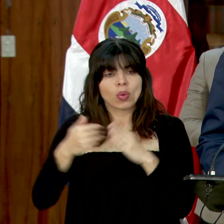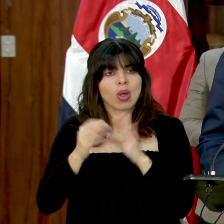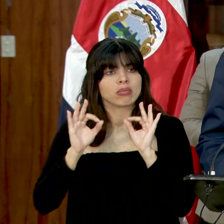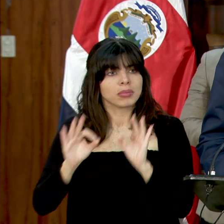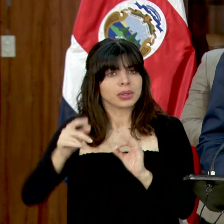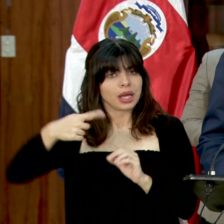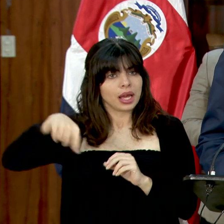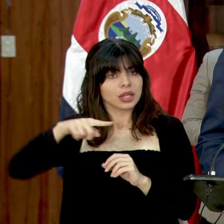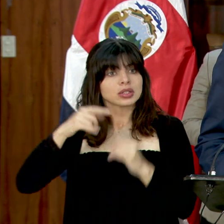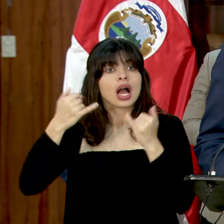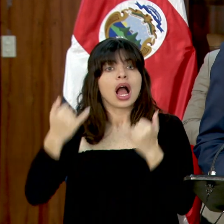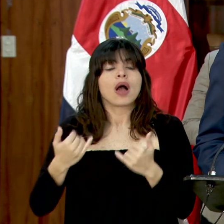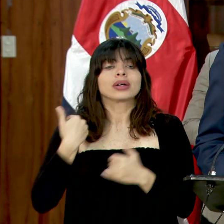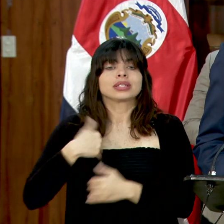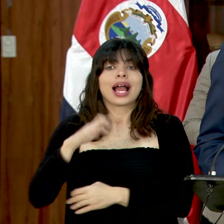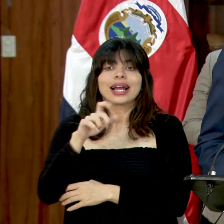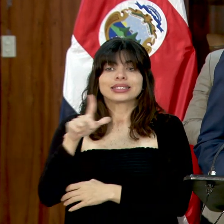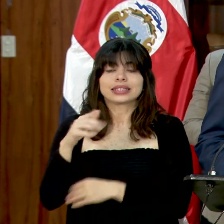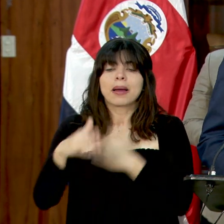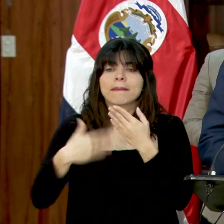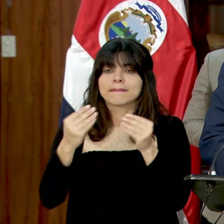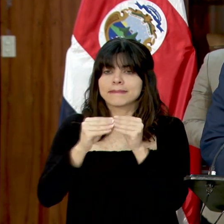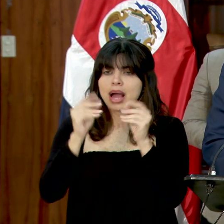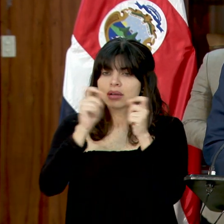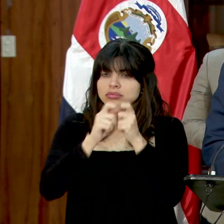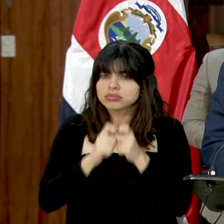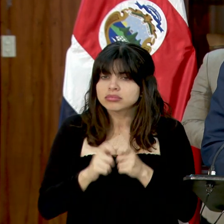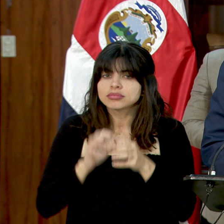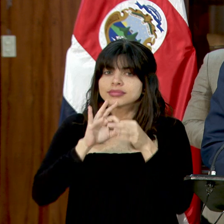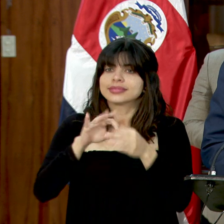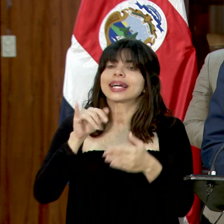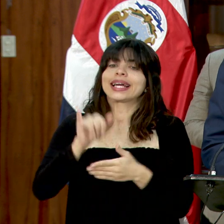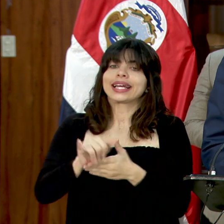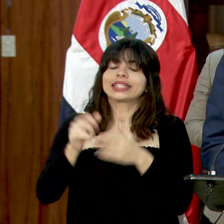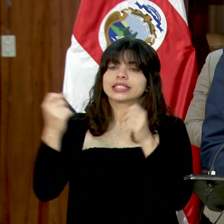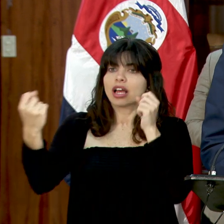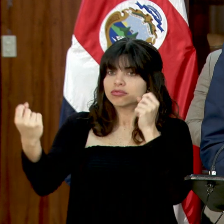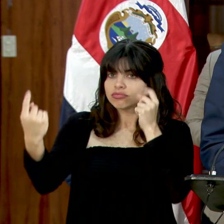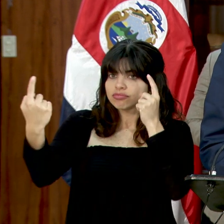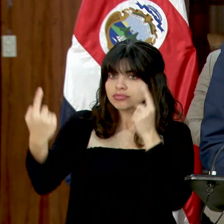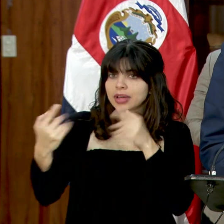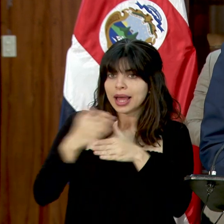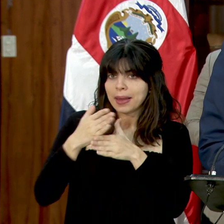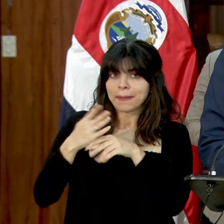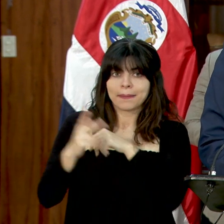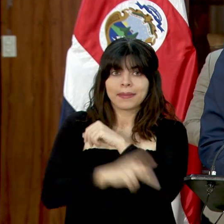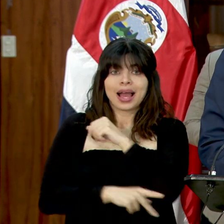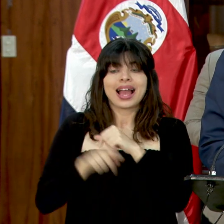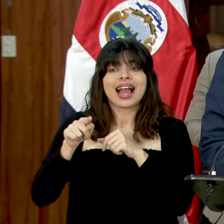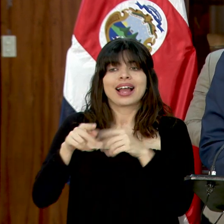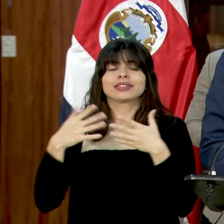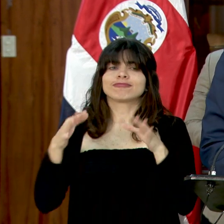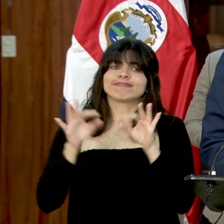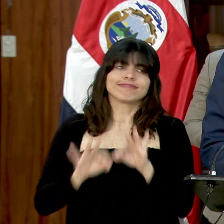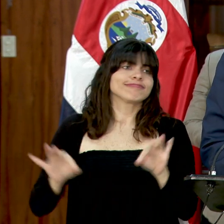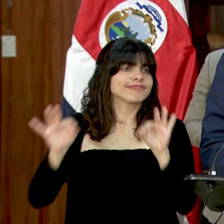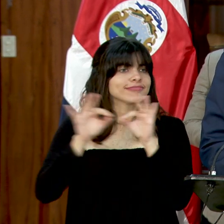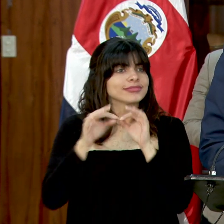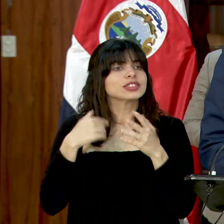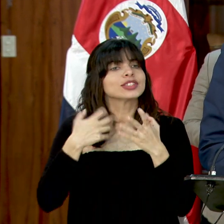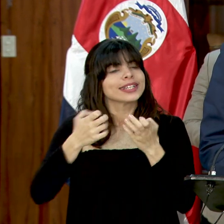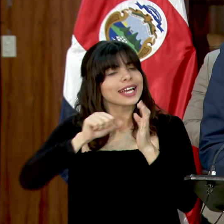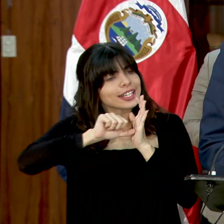sentido, ahora el señor Canciller les va a dar más detalles respecto de este entendimiento, que es excepcional.